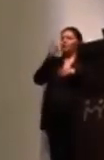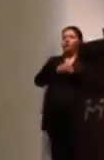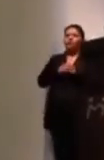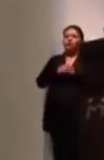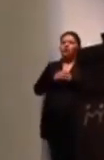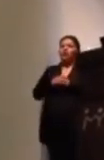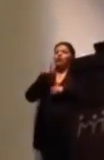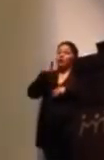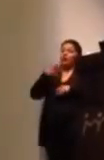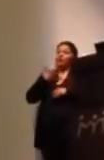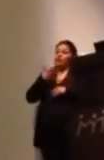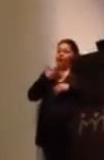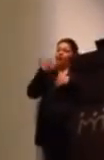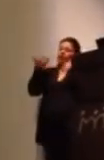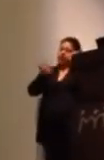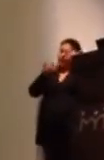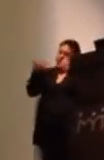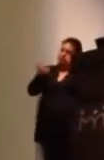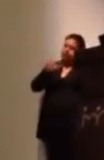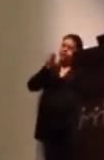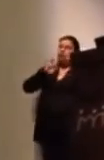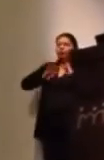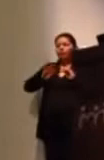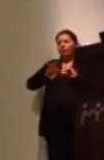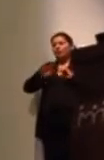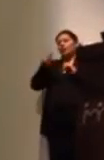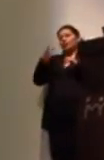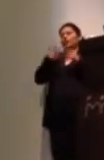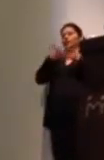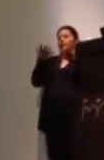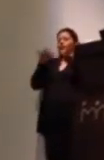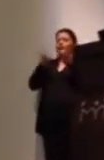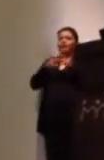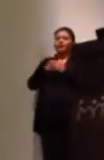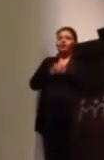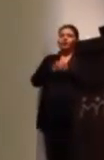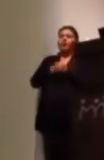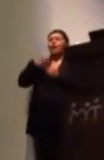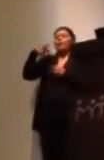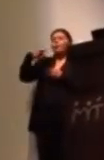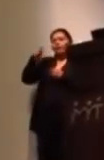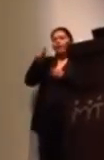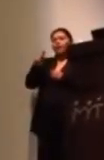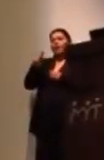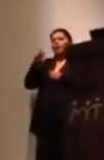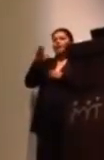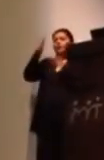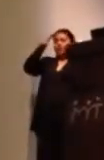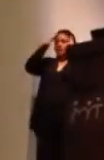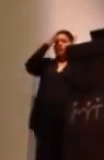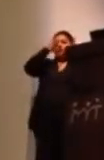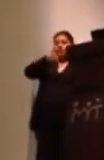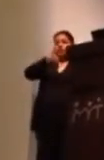límites de tienes que jugar así, tienes que hacer esto, etc. Sin embargo, en los